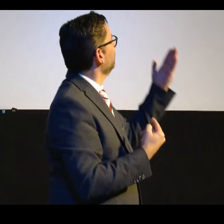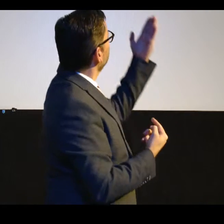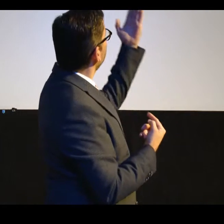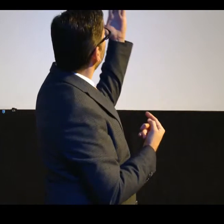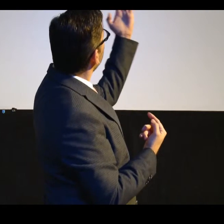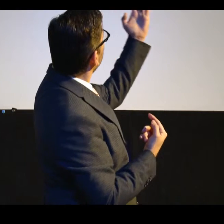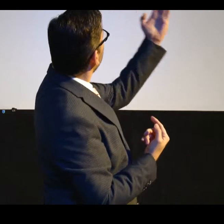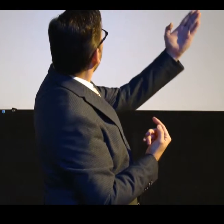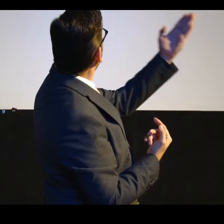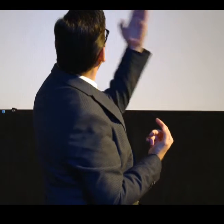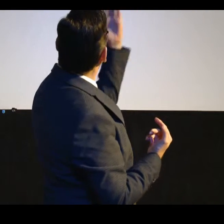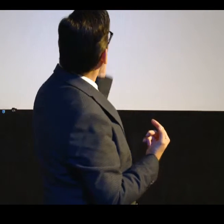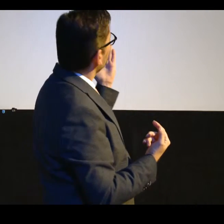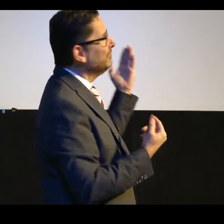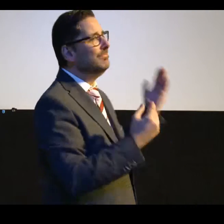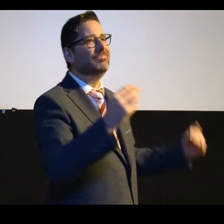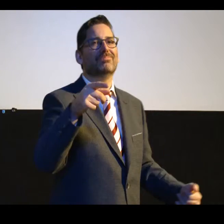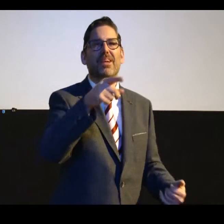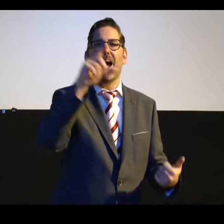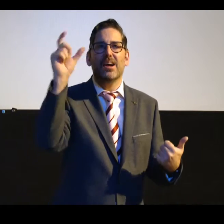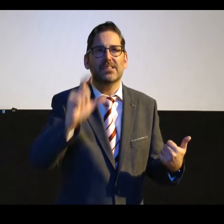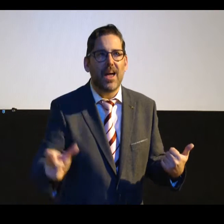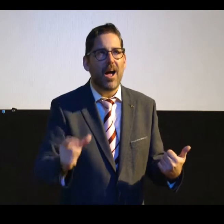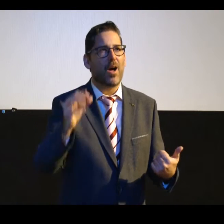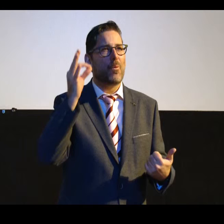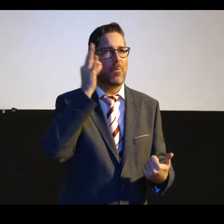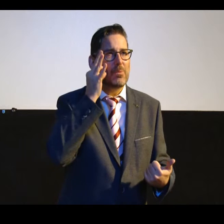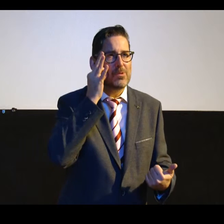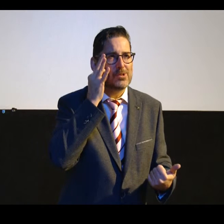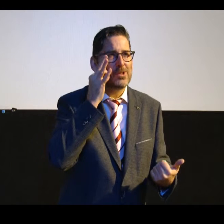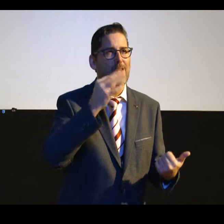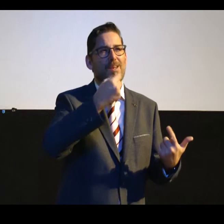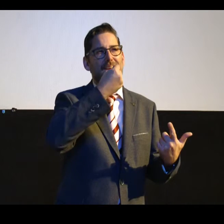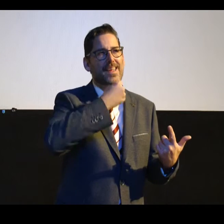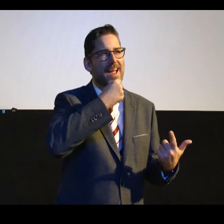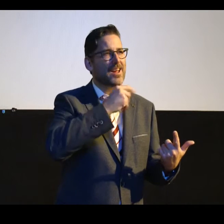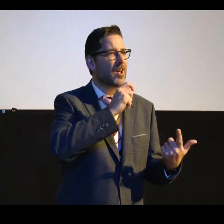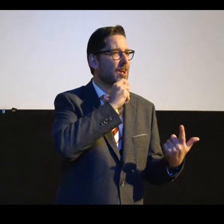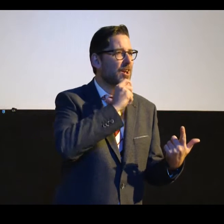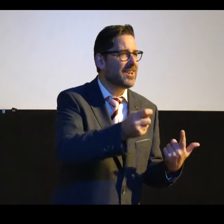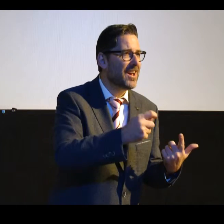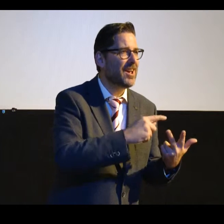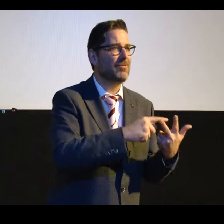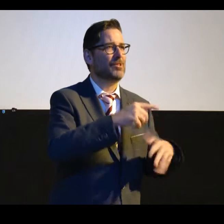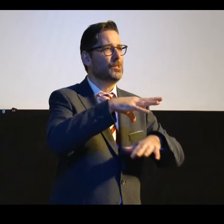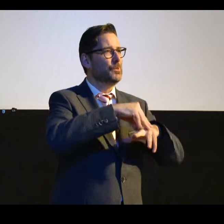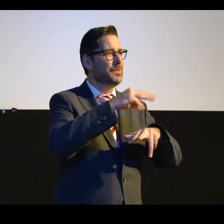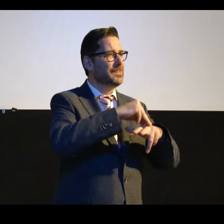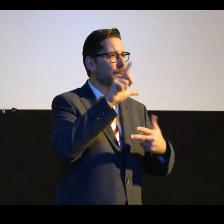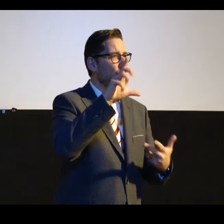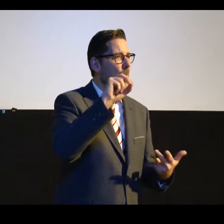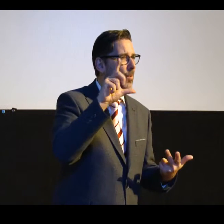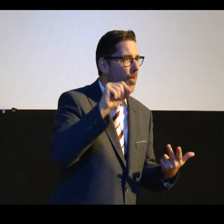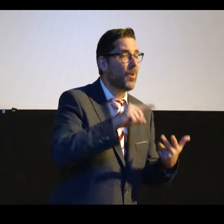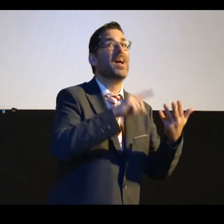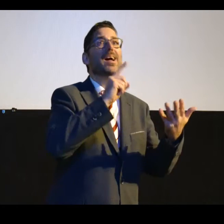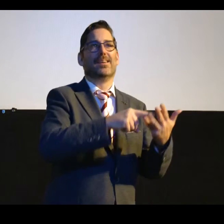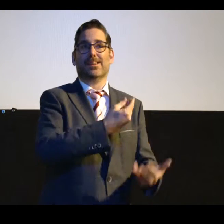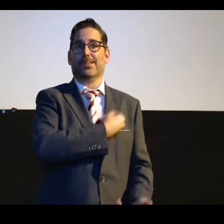Que es miembro del Consejo a su vez. Y aquí pueden ver a la Junta Directiva, a Humberto, Jeyerly,